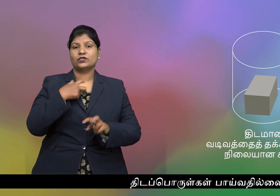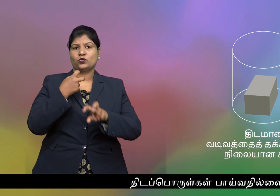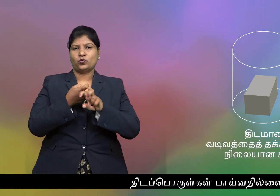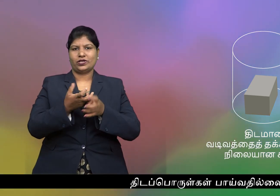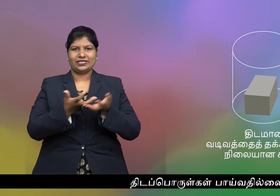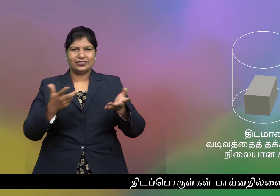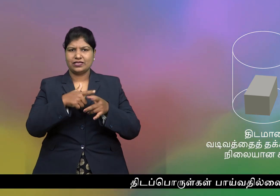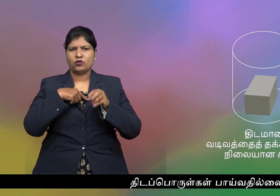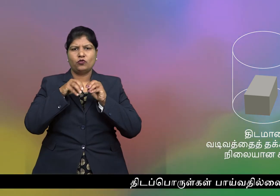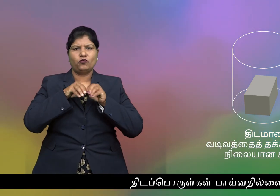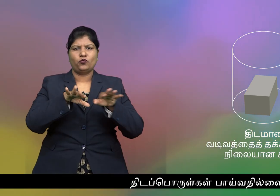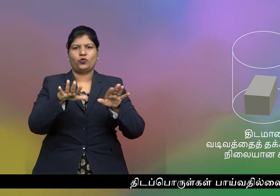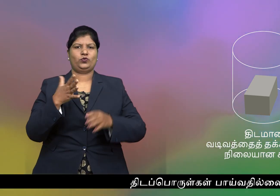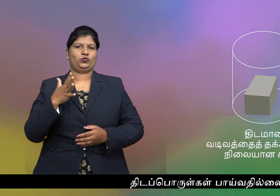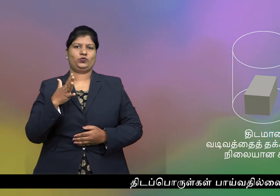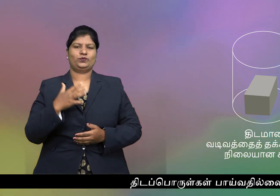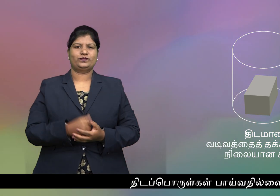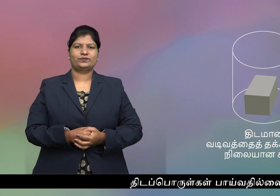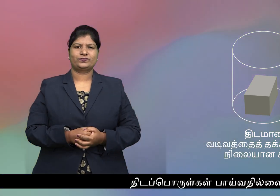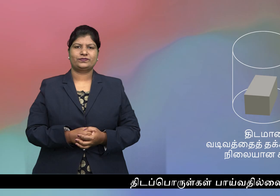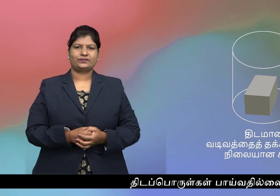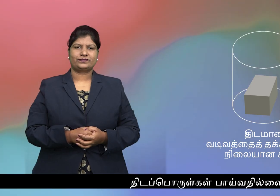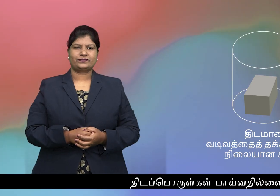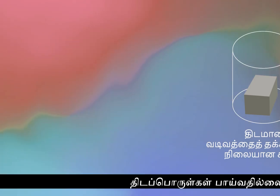திடப்பொருட்கள் பாய்வதில்லை.